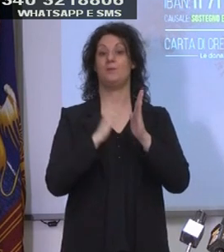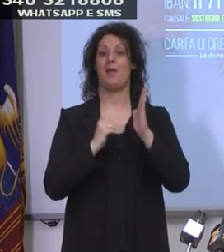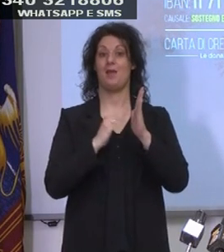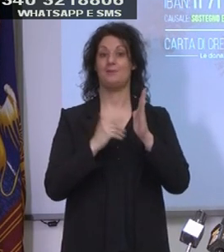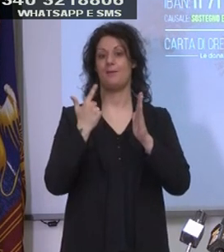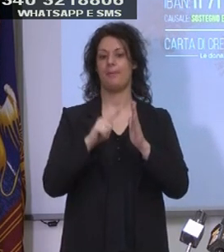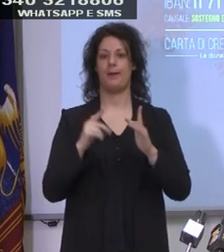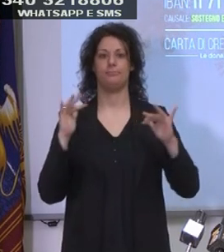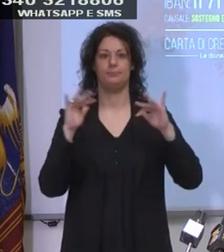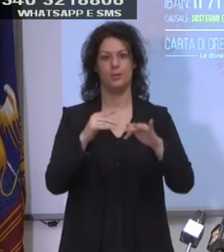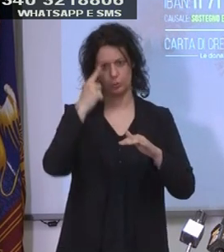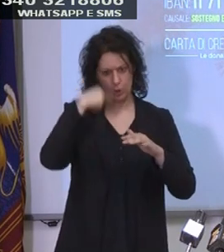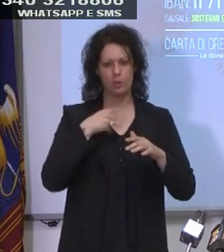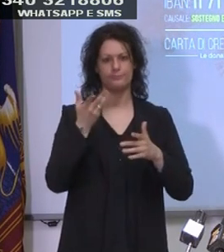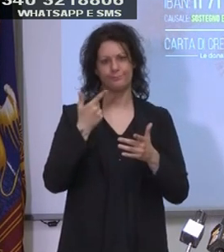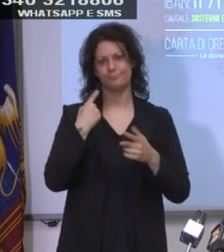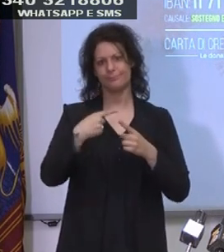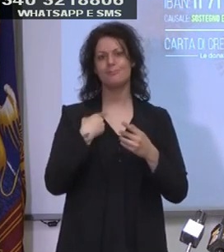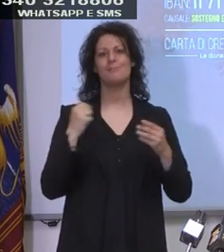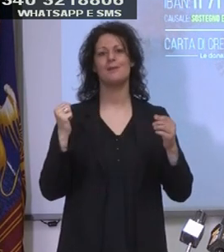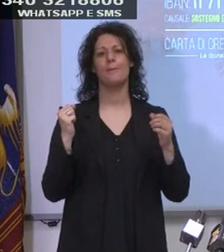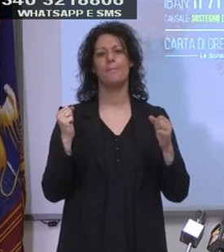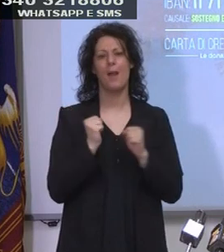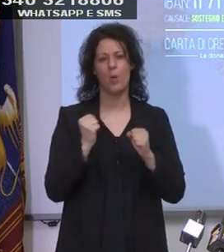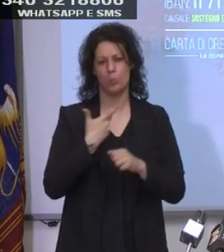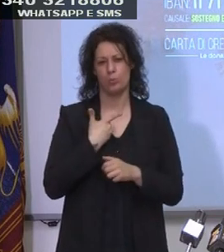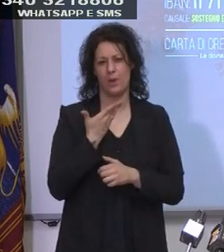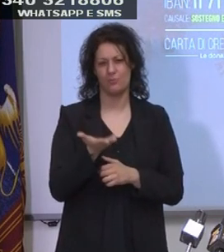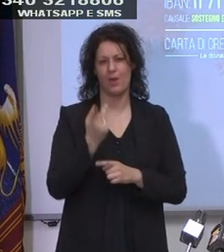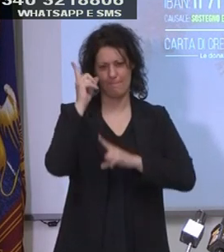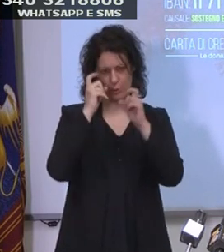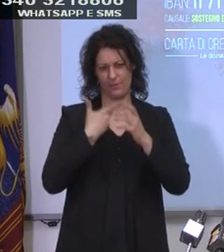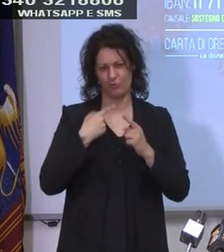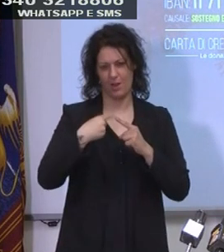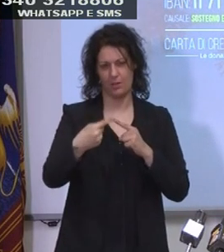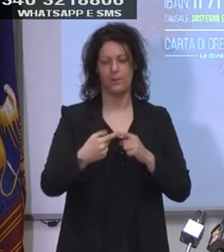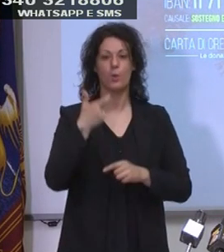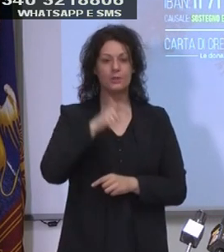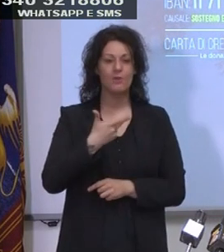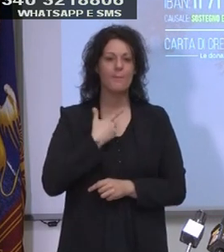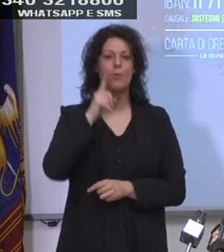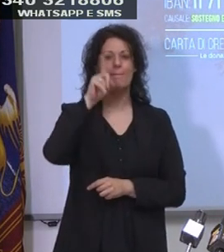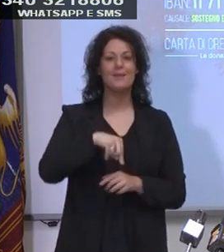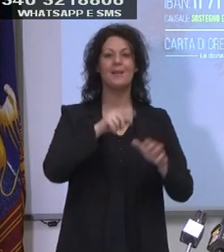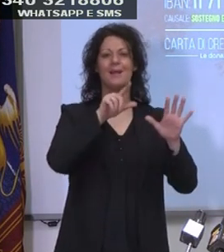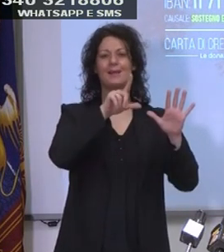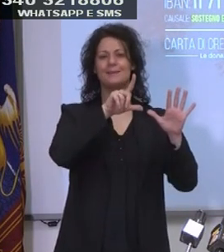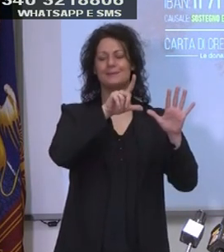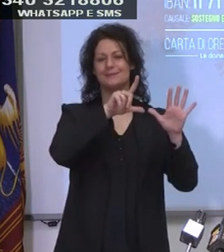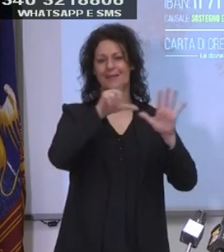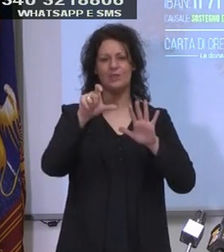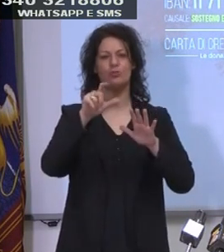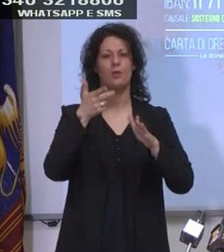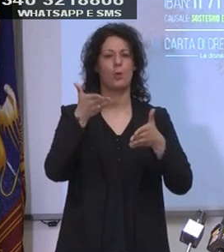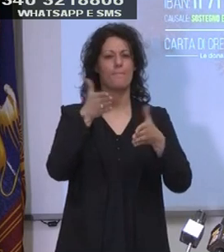di assembramento. C'è paura, c'è preoccupazione, sentite, con 1728 morti, se non ricordo male il dato di